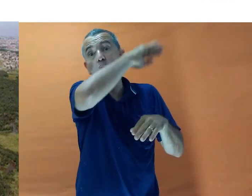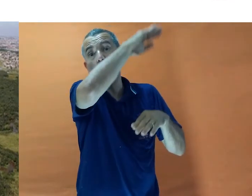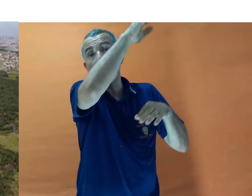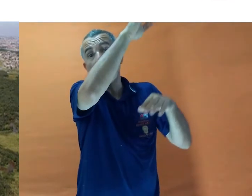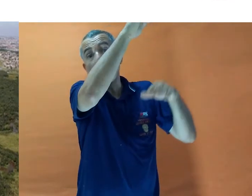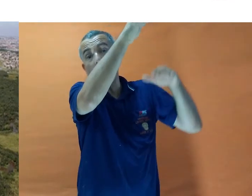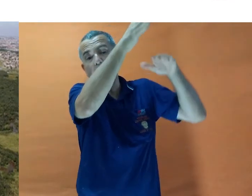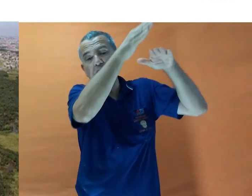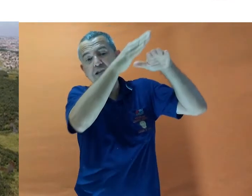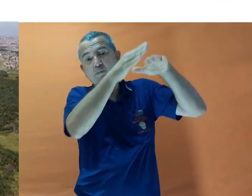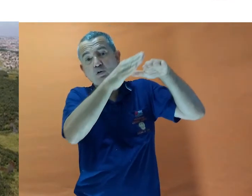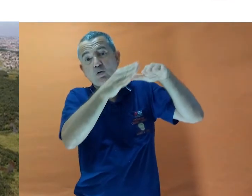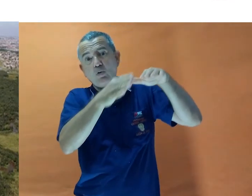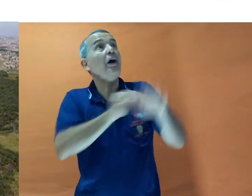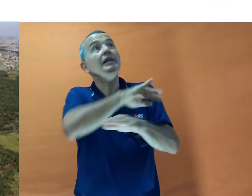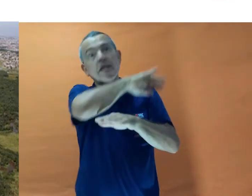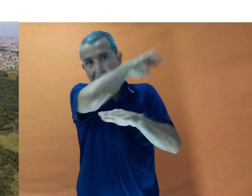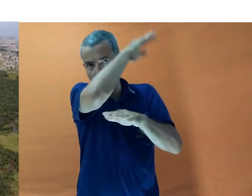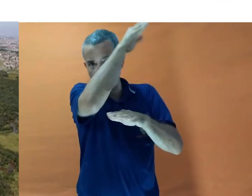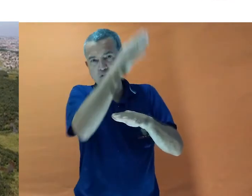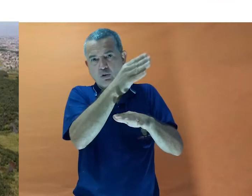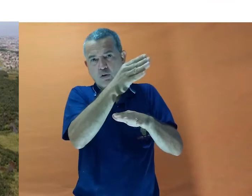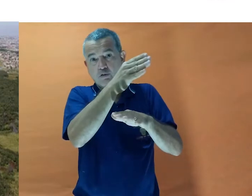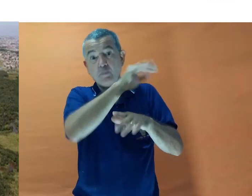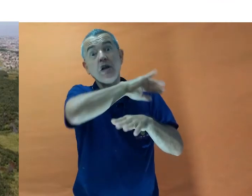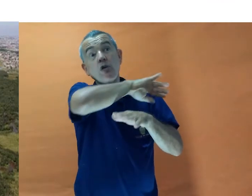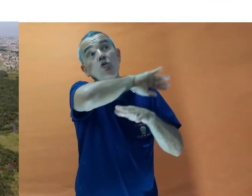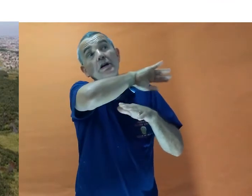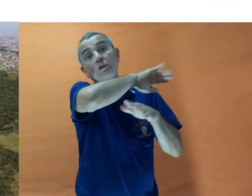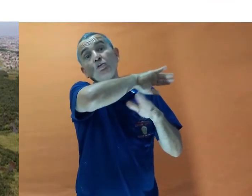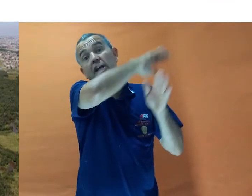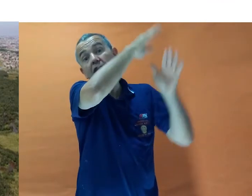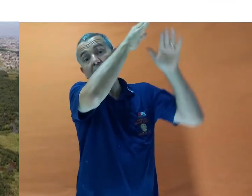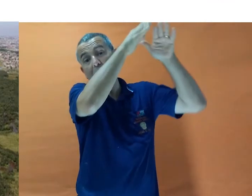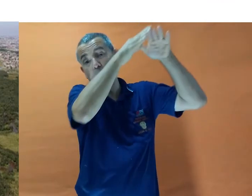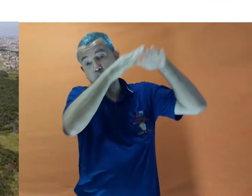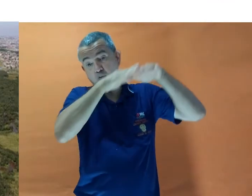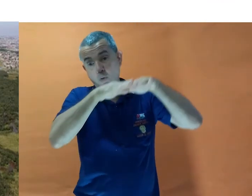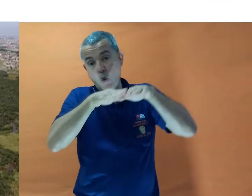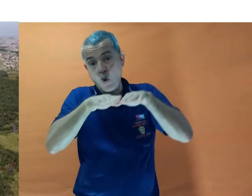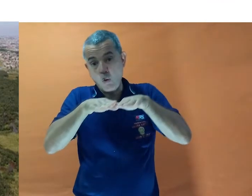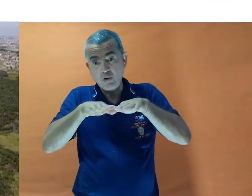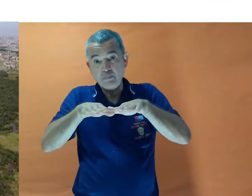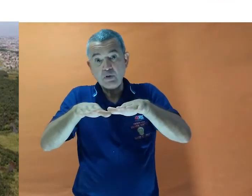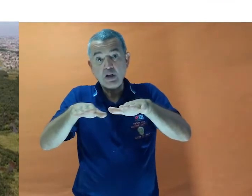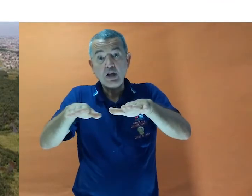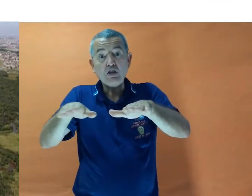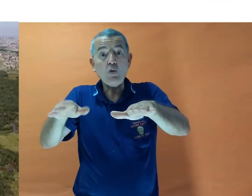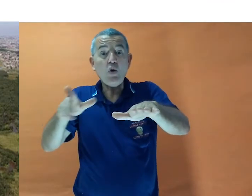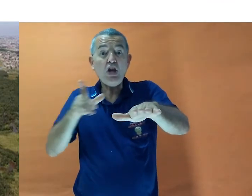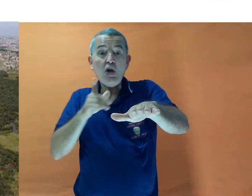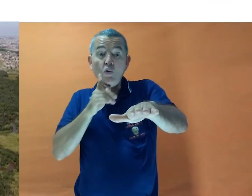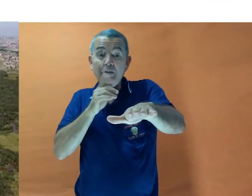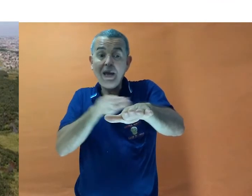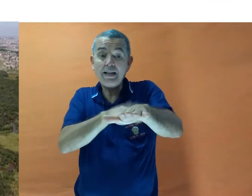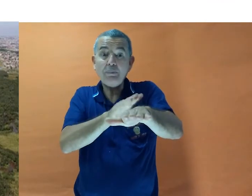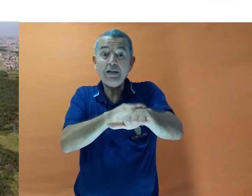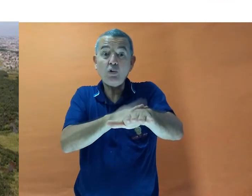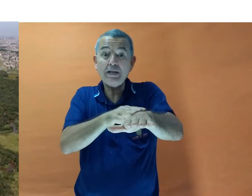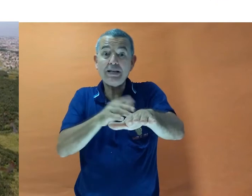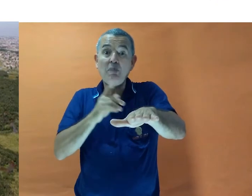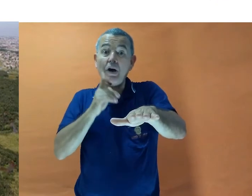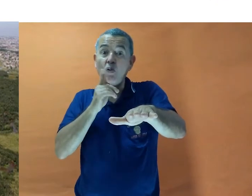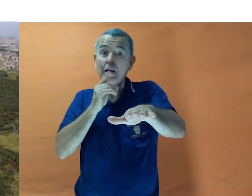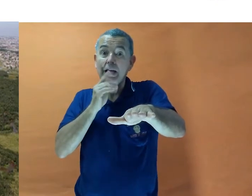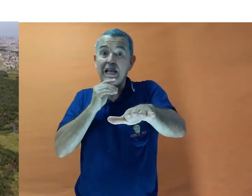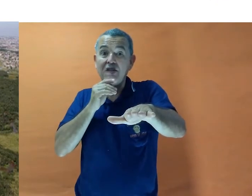ter um morro. Quando descemos o morro, aí desceu o morro de novo. Quando descemos o morro, tem um rio, imediatamente